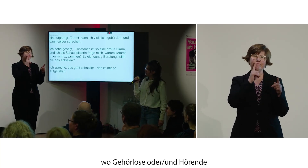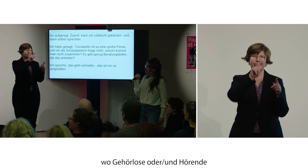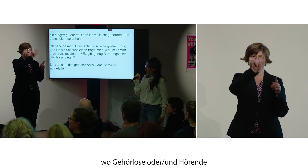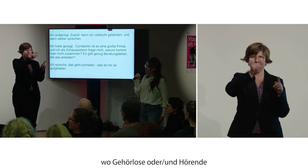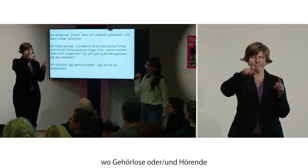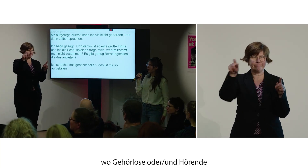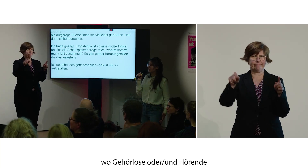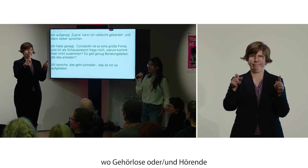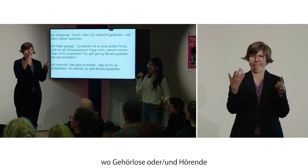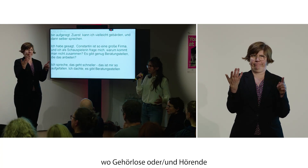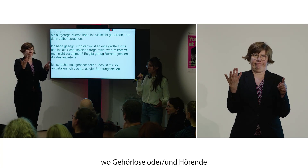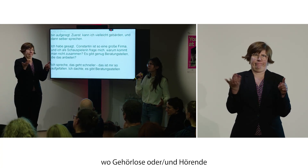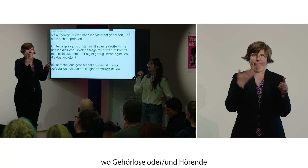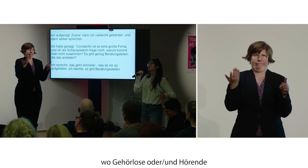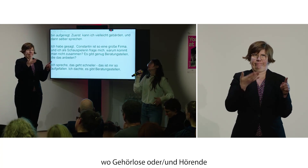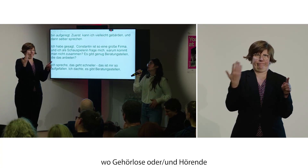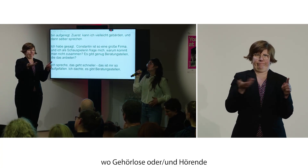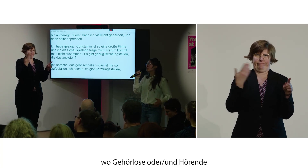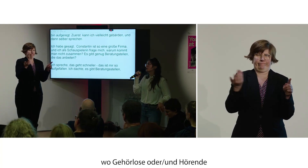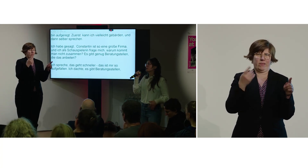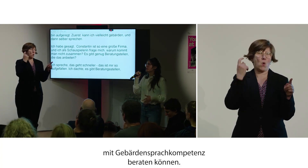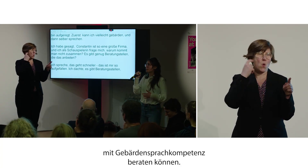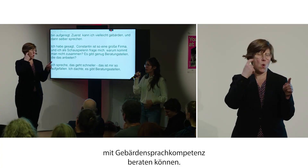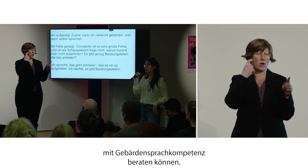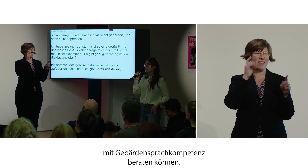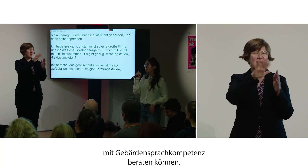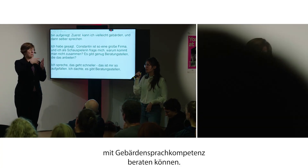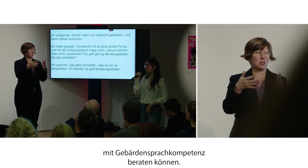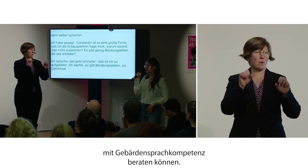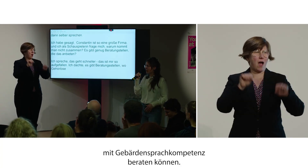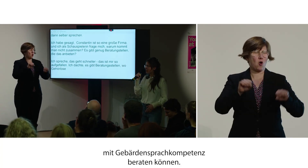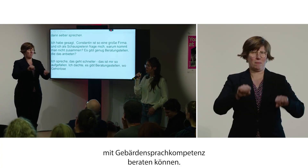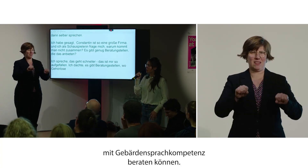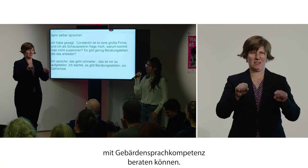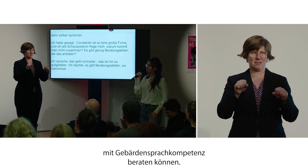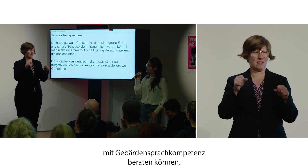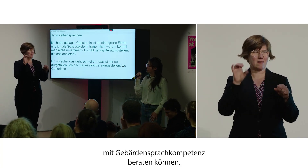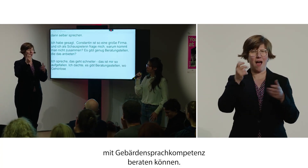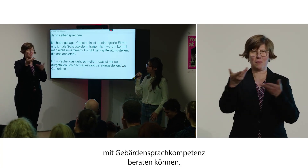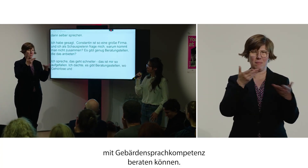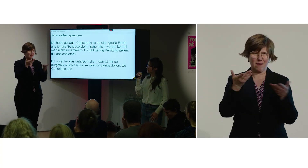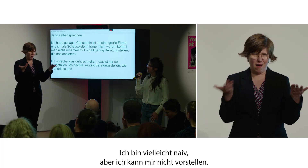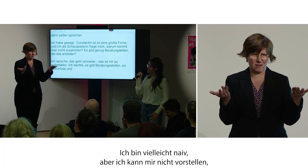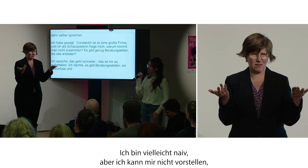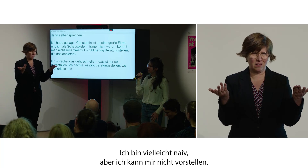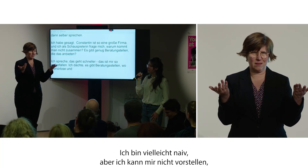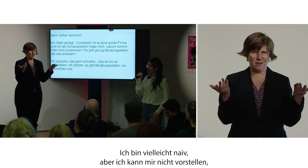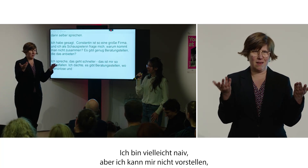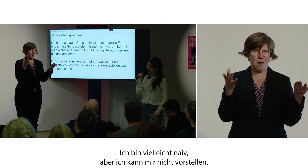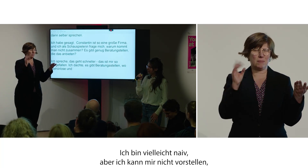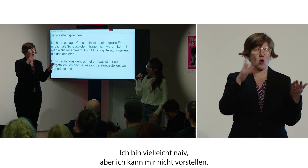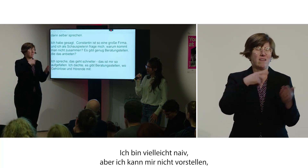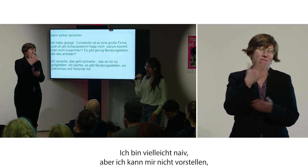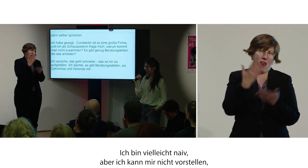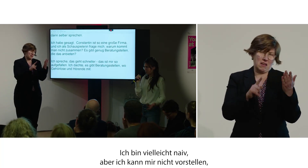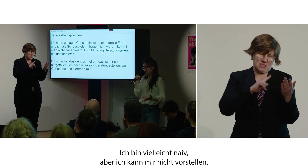oder und Hörende mit Gebärdensprachkompetenz beraten können. Ich bin vielleicht